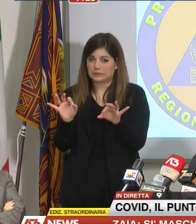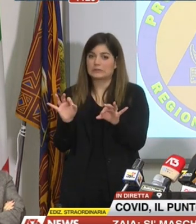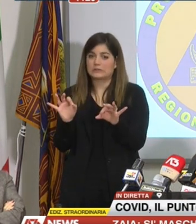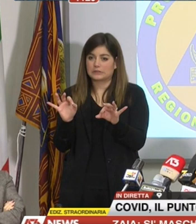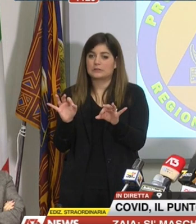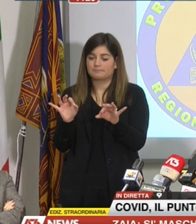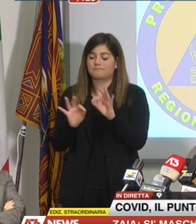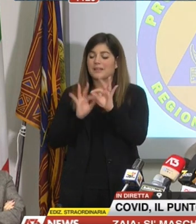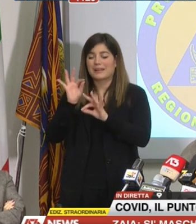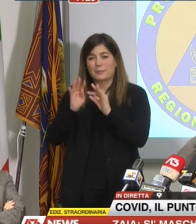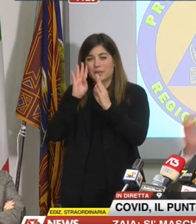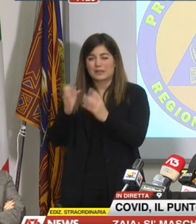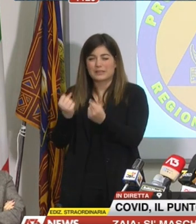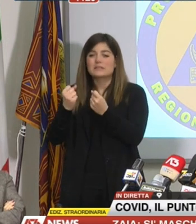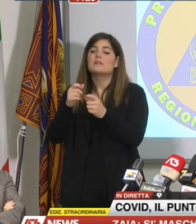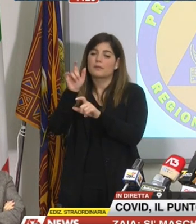terapie intensive.